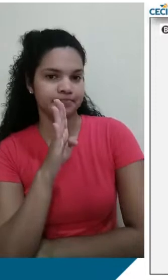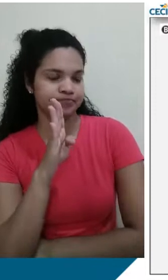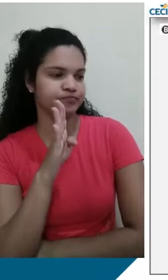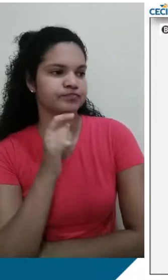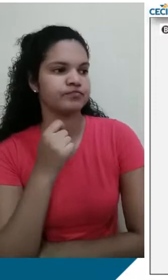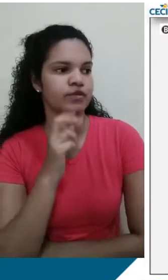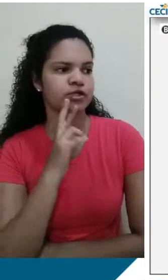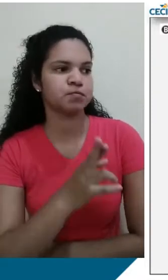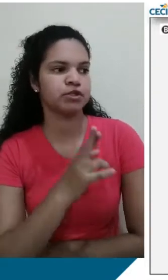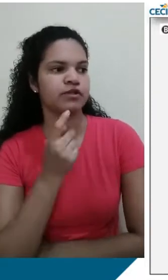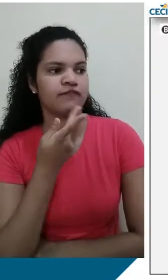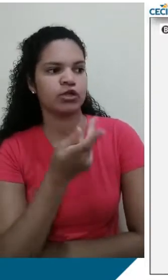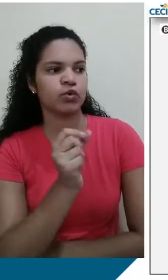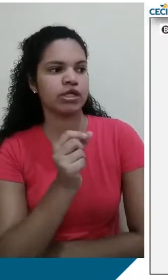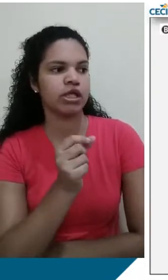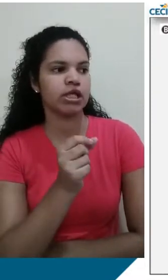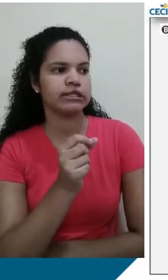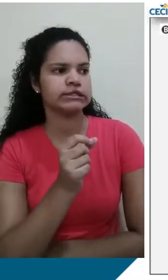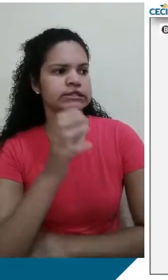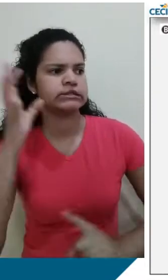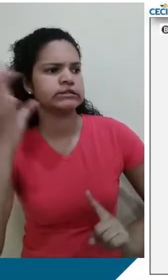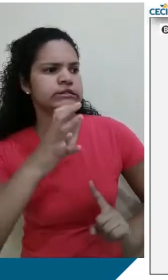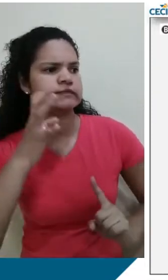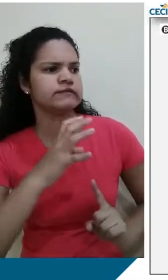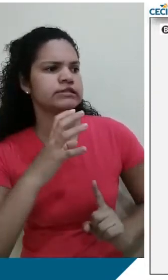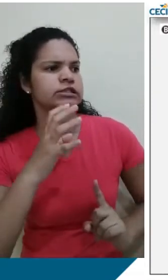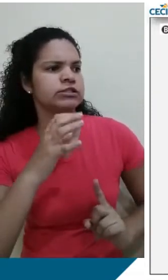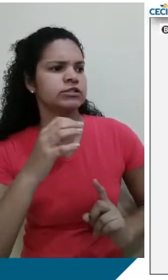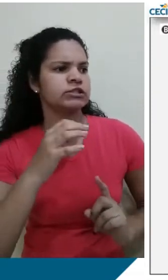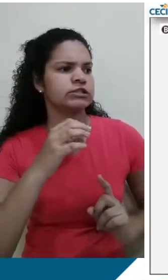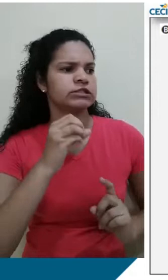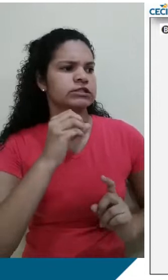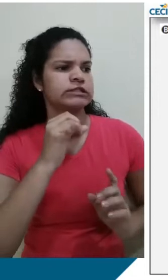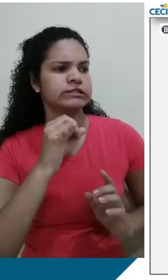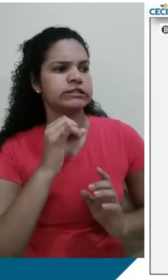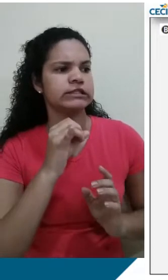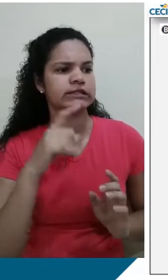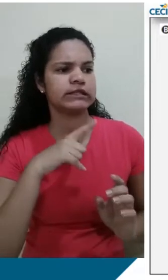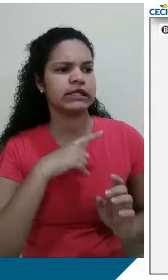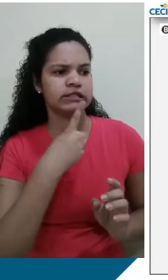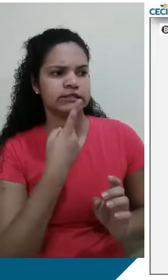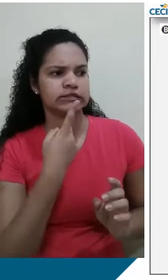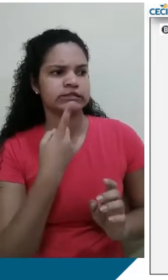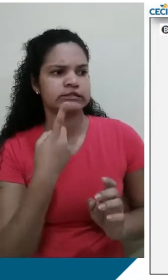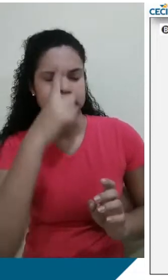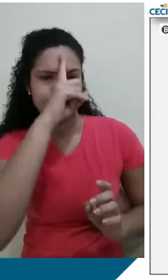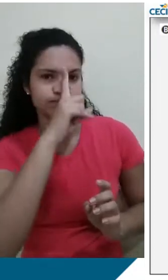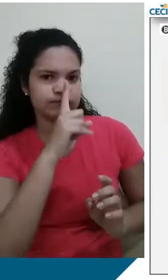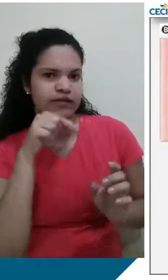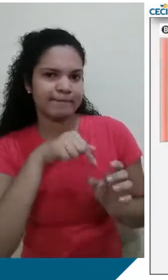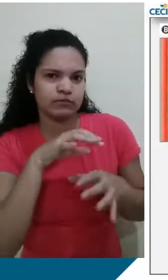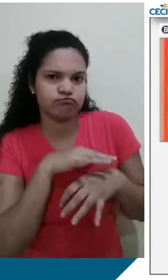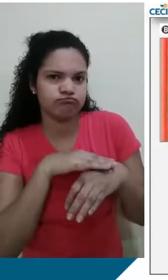uma estratégia de interferir na cascata bioquímica de uma inflamação. Inflamações podem ser causadas por muitos